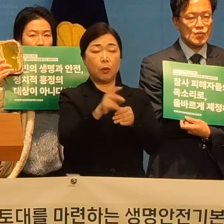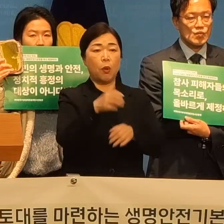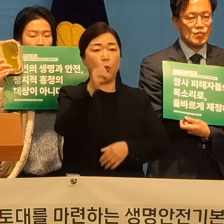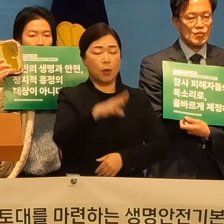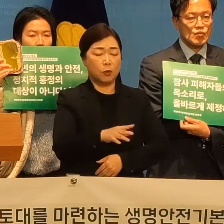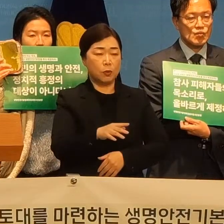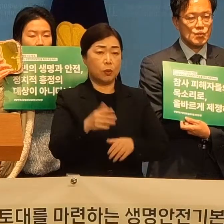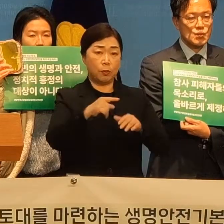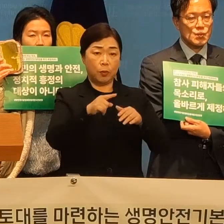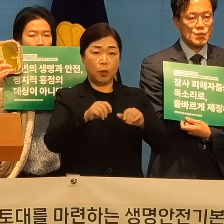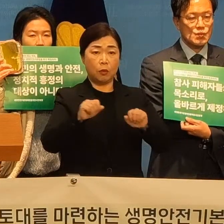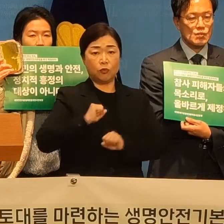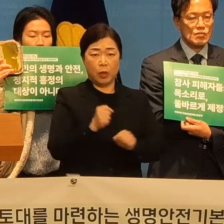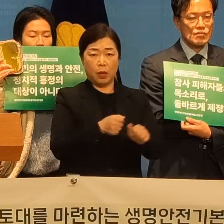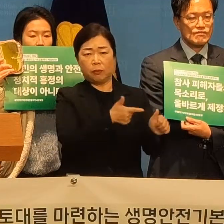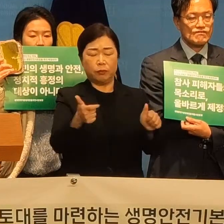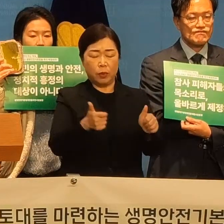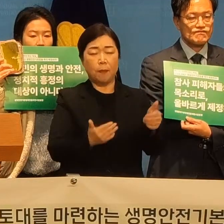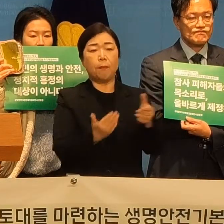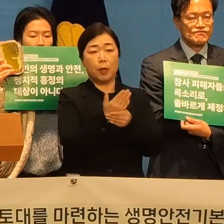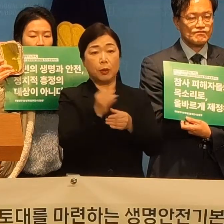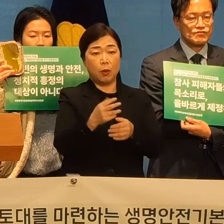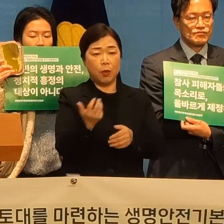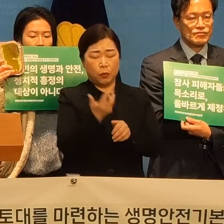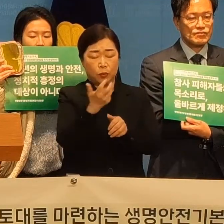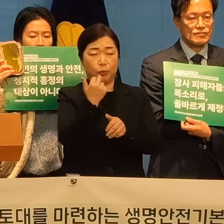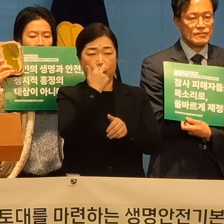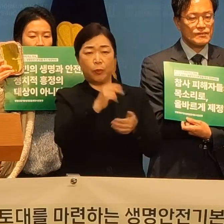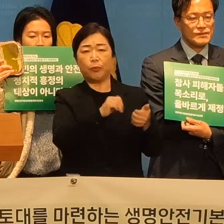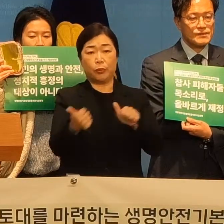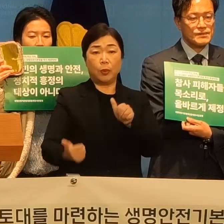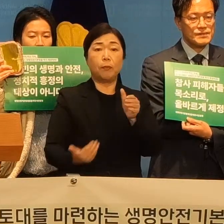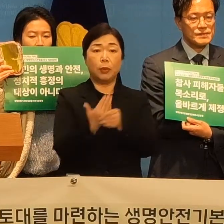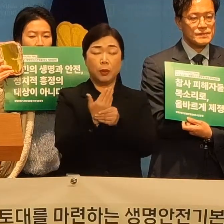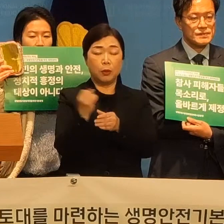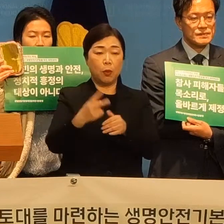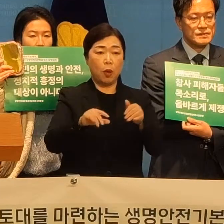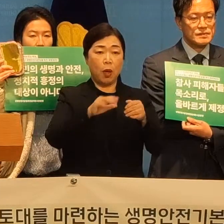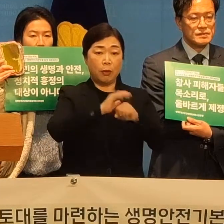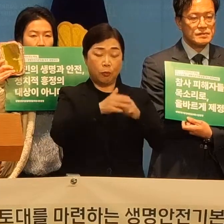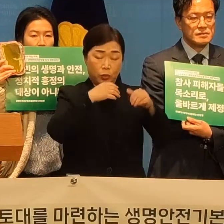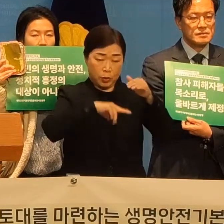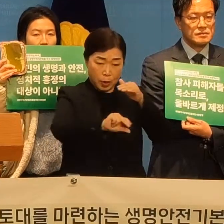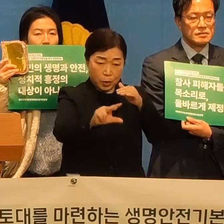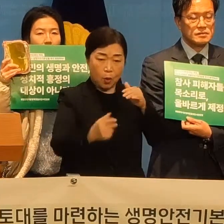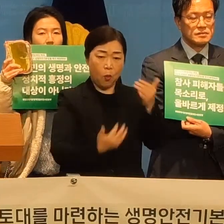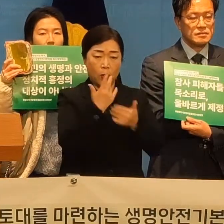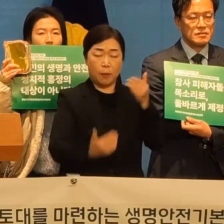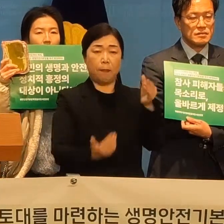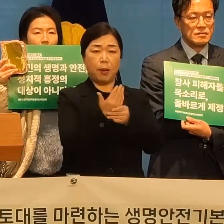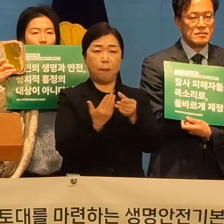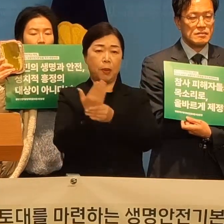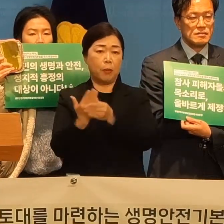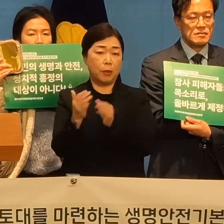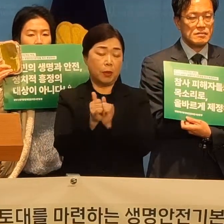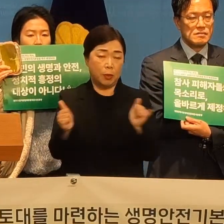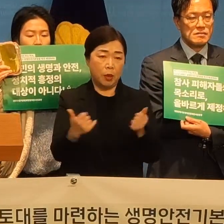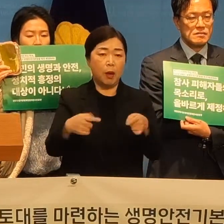붕괴 참사, 가습기 살균제 참사, 대구 지하철 화재 참사가 함께하고